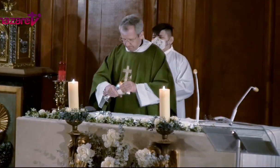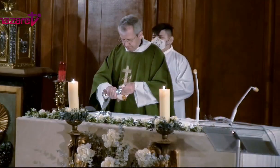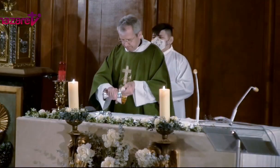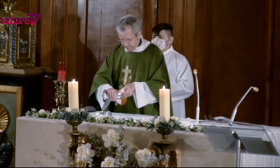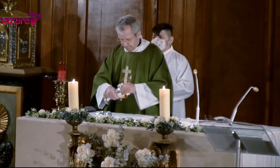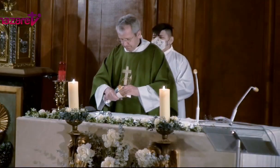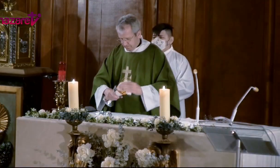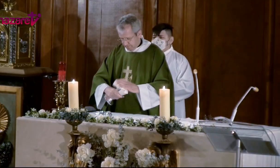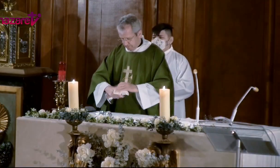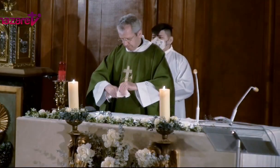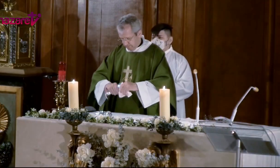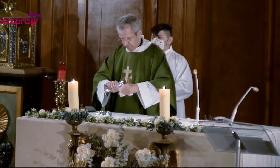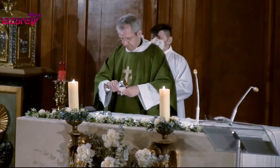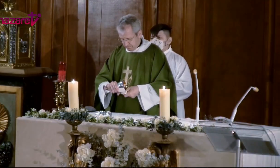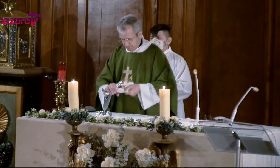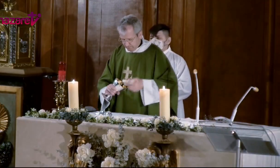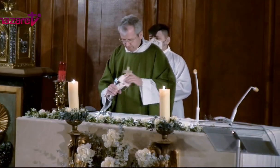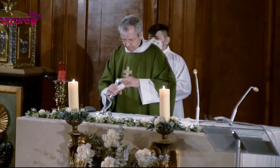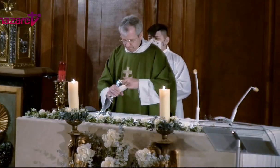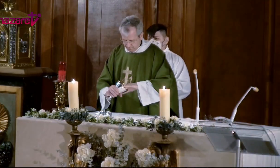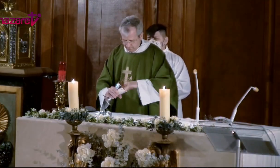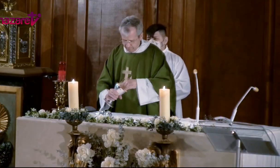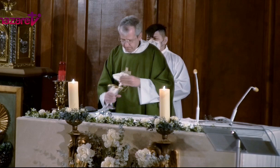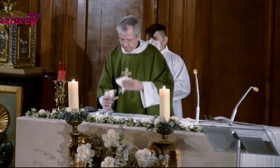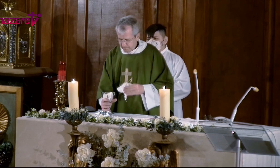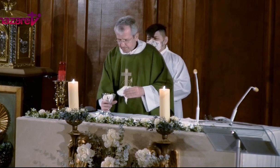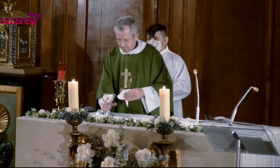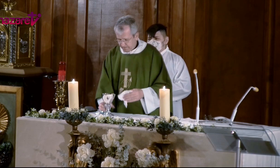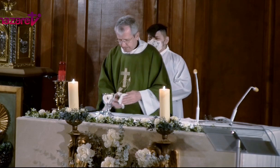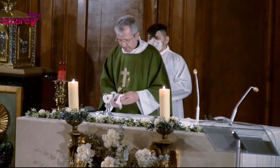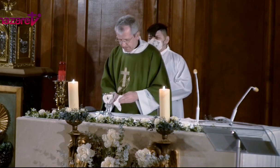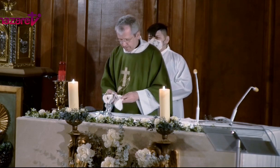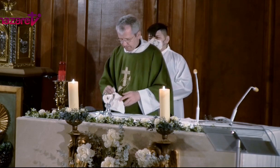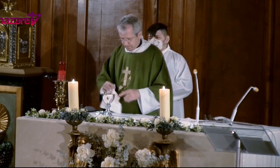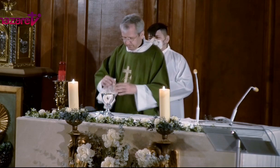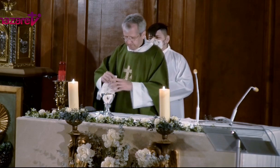Jesús, a quien ahora miro oculto,